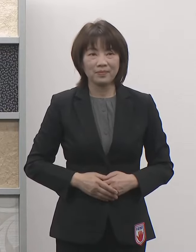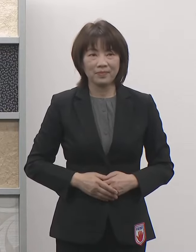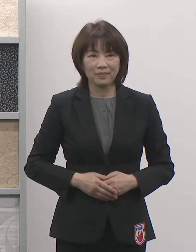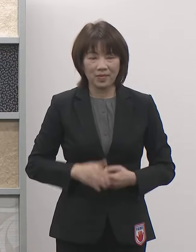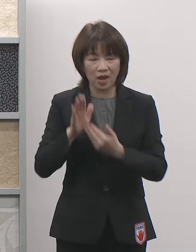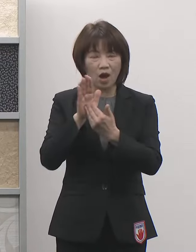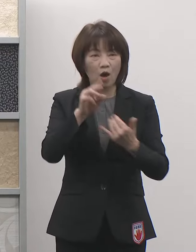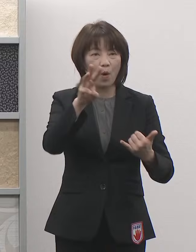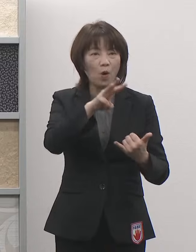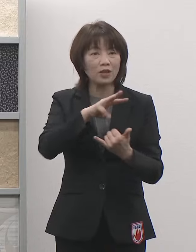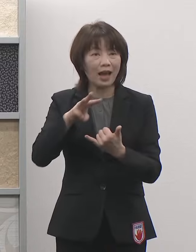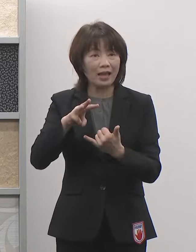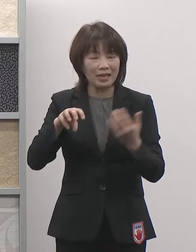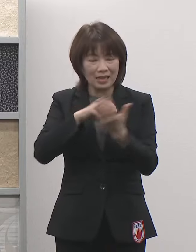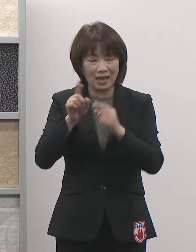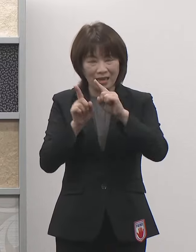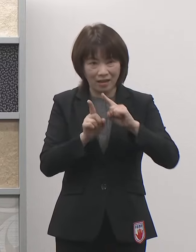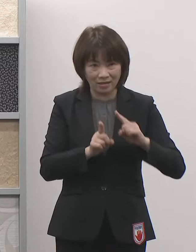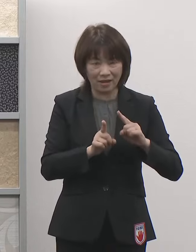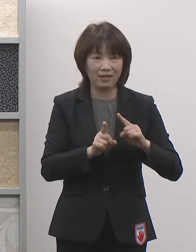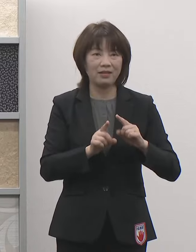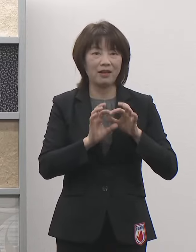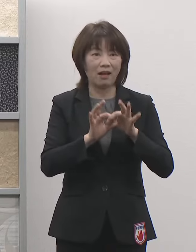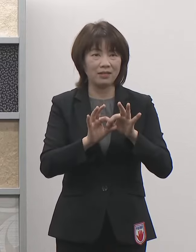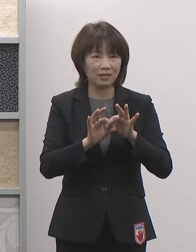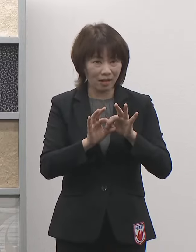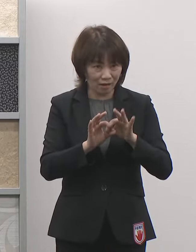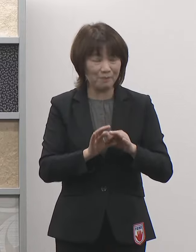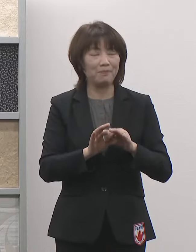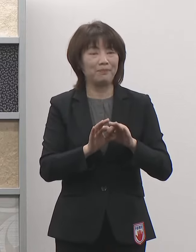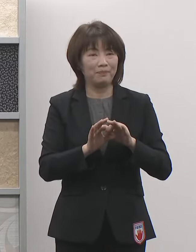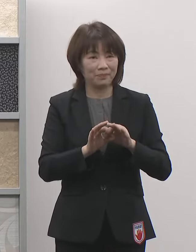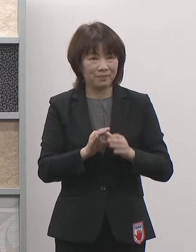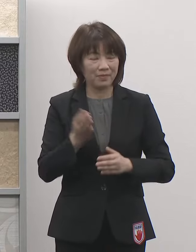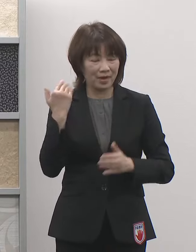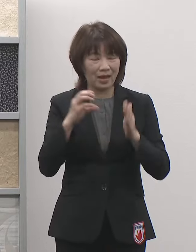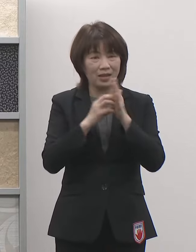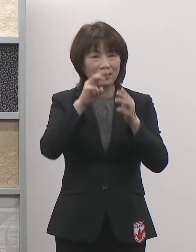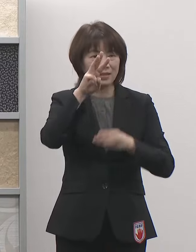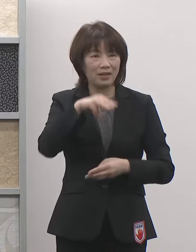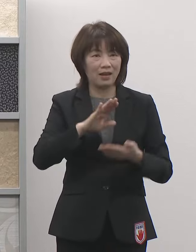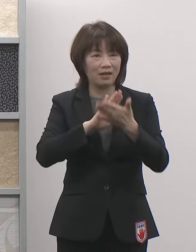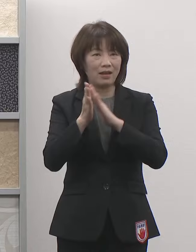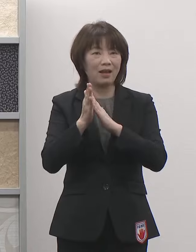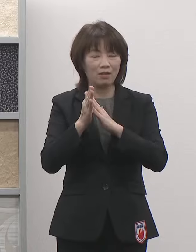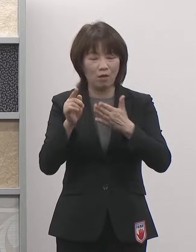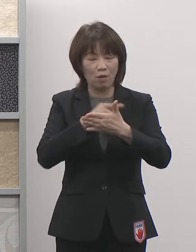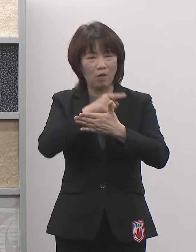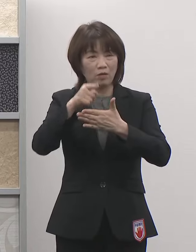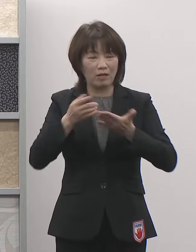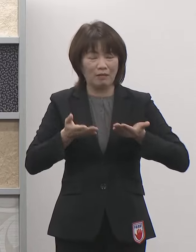防災減災に関してですが、能登半島沖地震、大変大きな教訓を私たちに